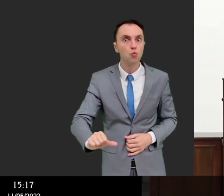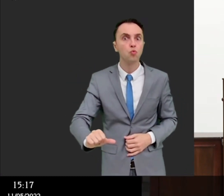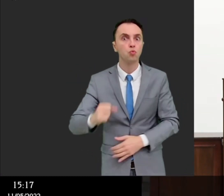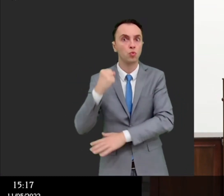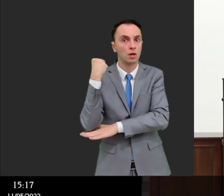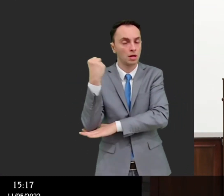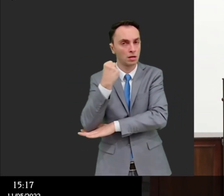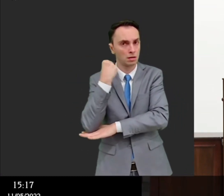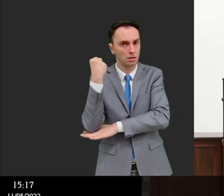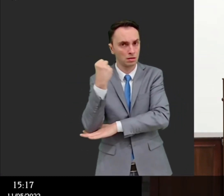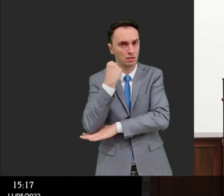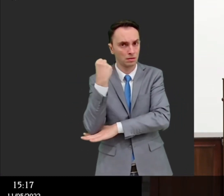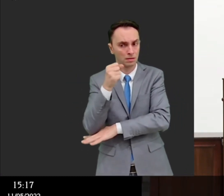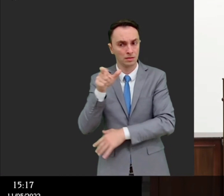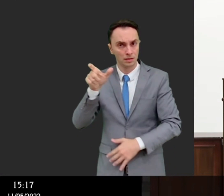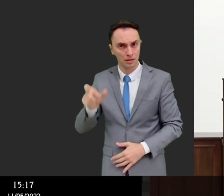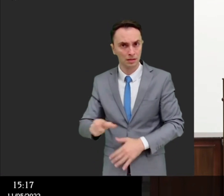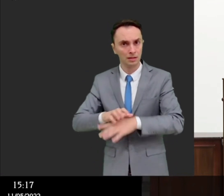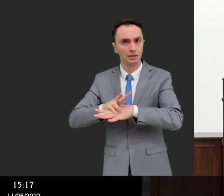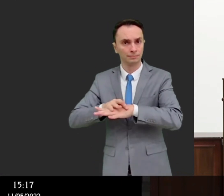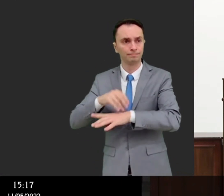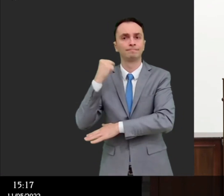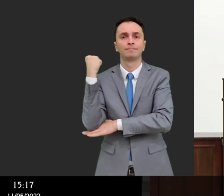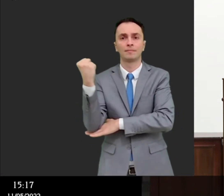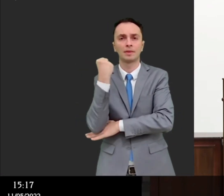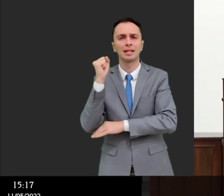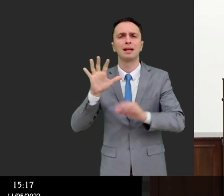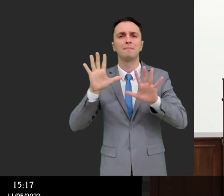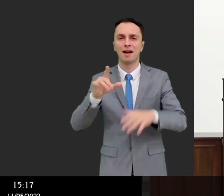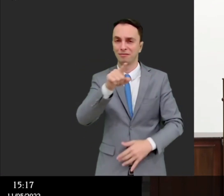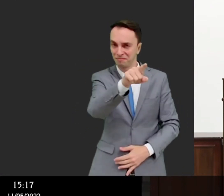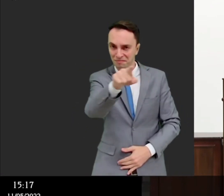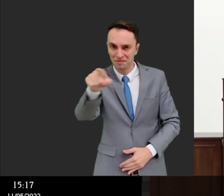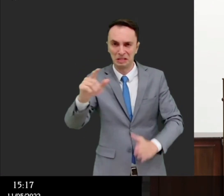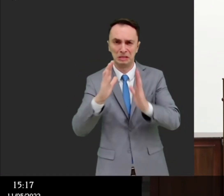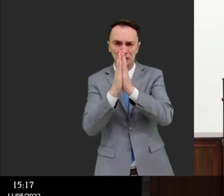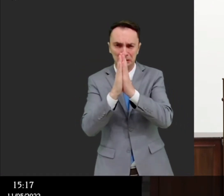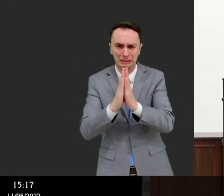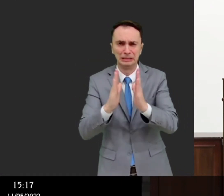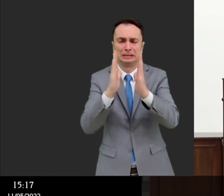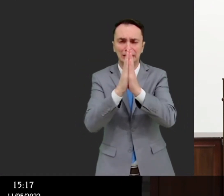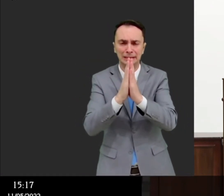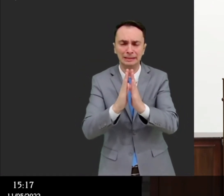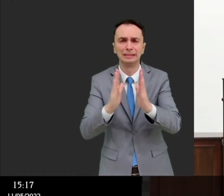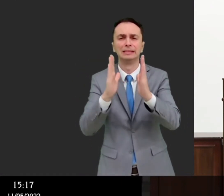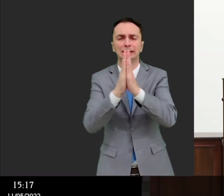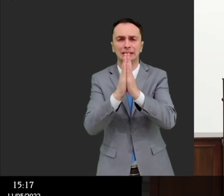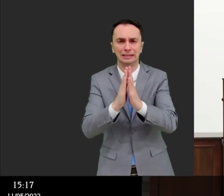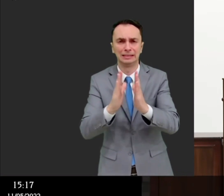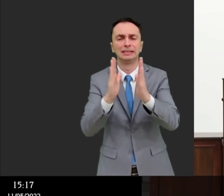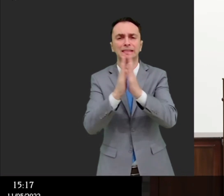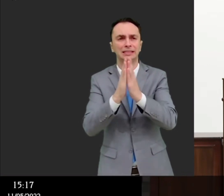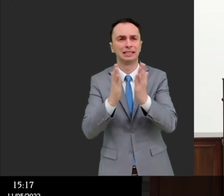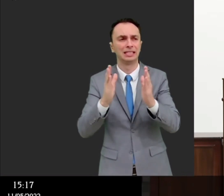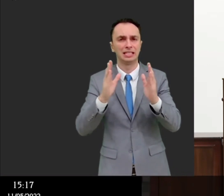forte, a enfermidade. Mas a oração da Irmandade, e a gente escutava os irmãos aqui